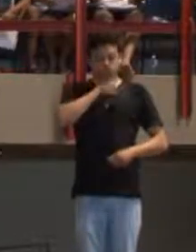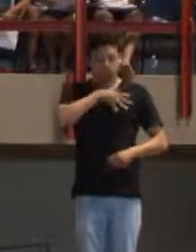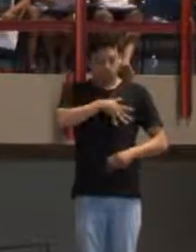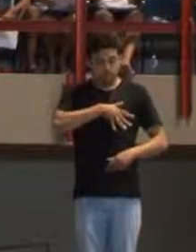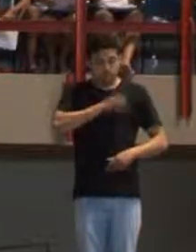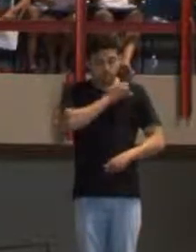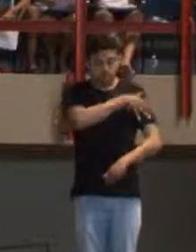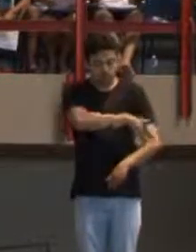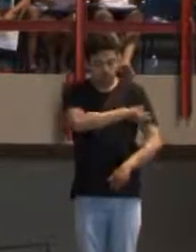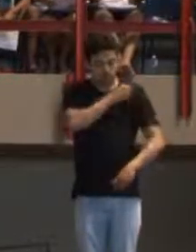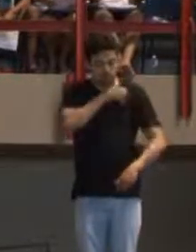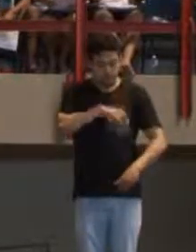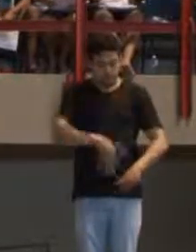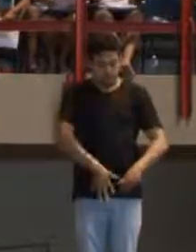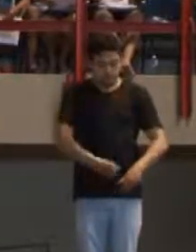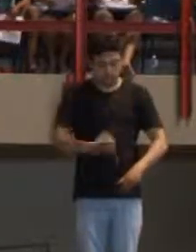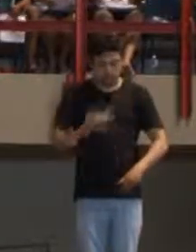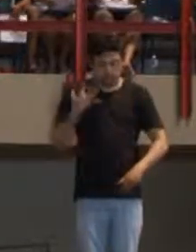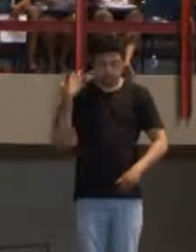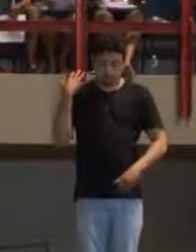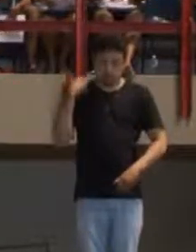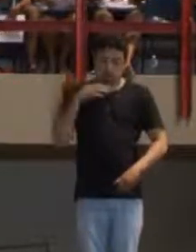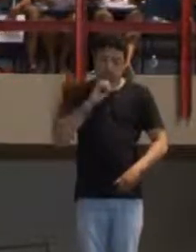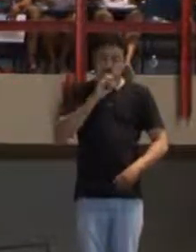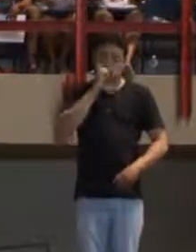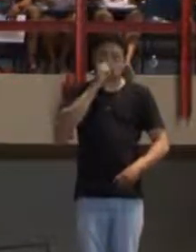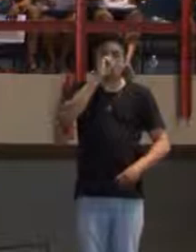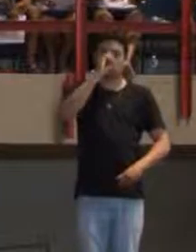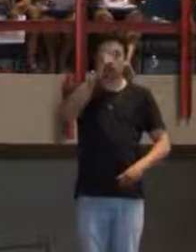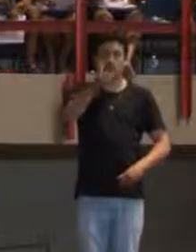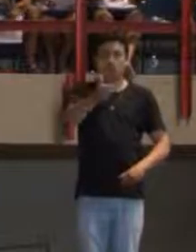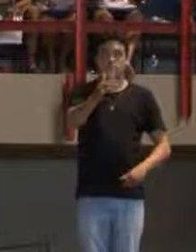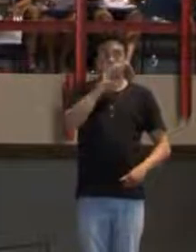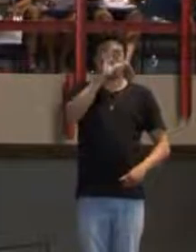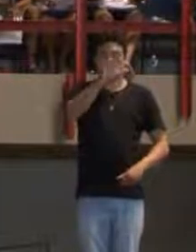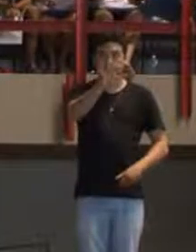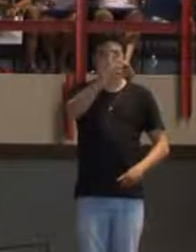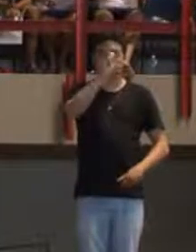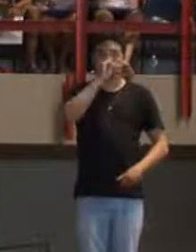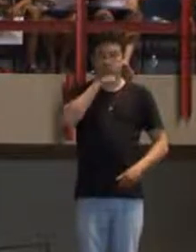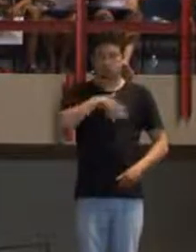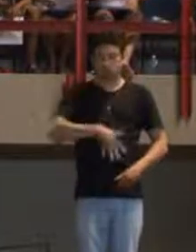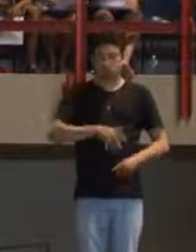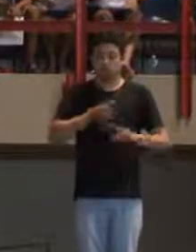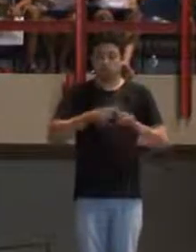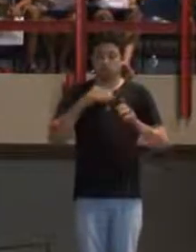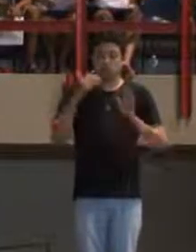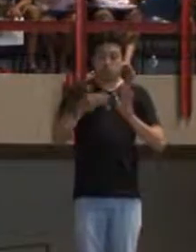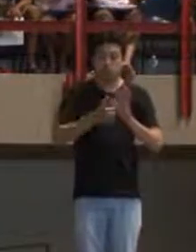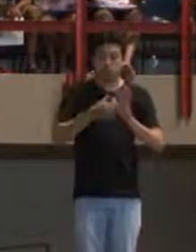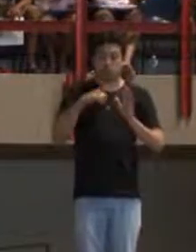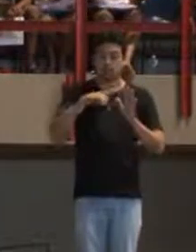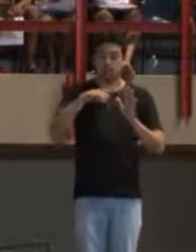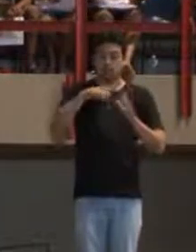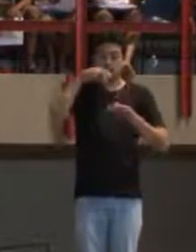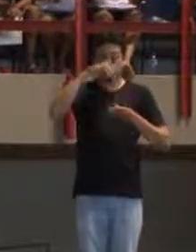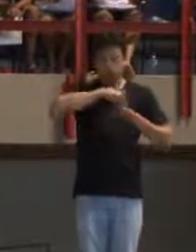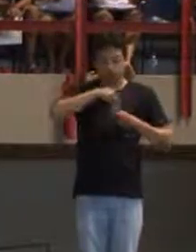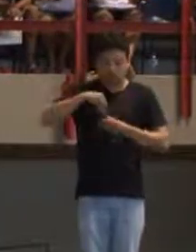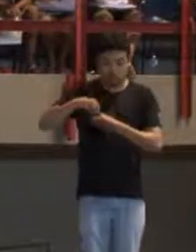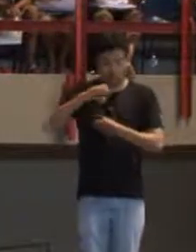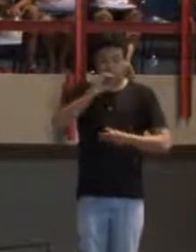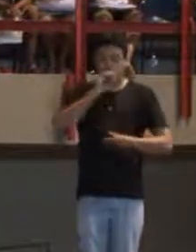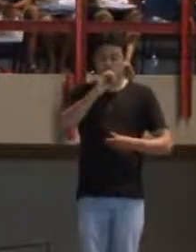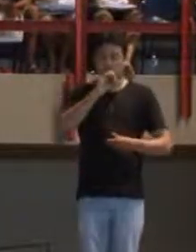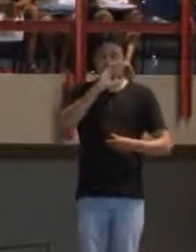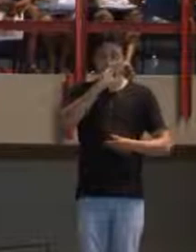O2 e CO2. Quando todas as hemoglobinas ficam ocupadas por monóxido de